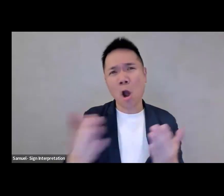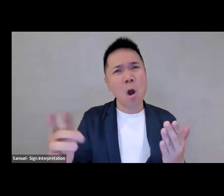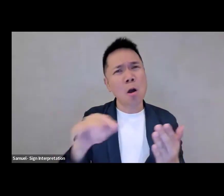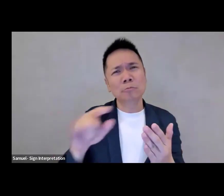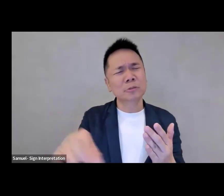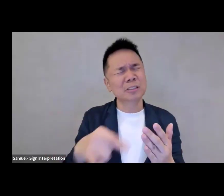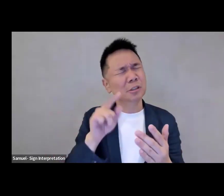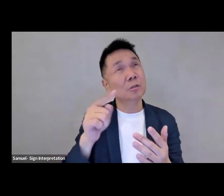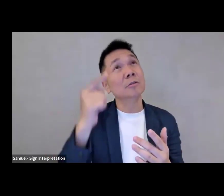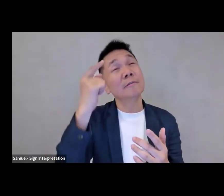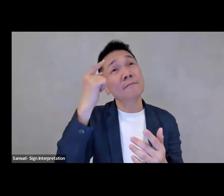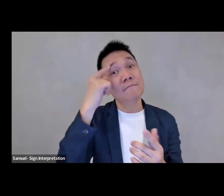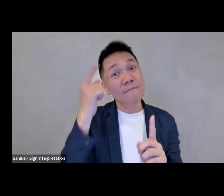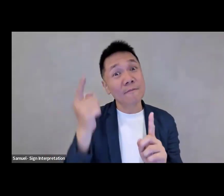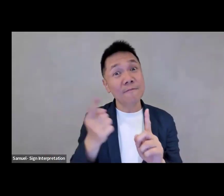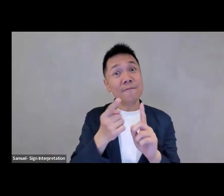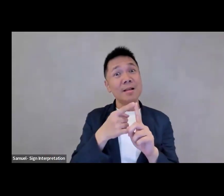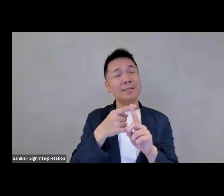梦呢？